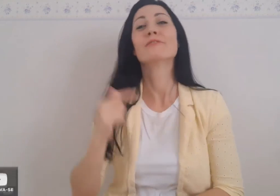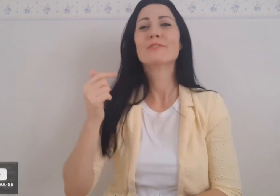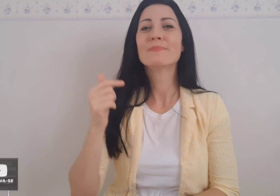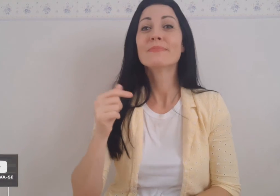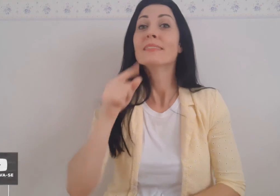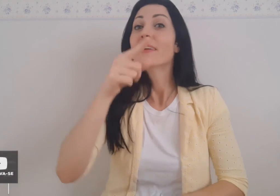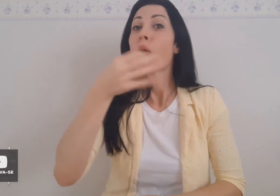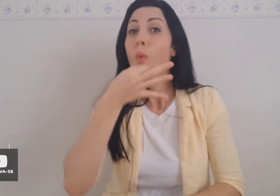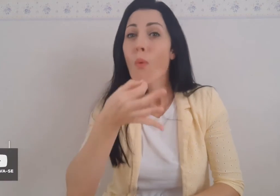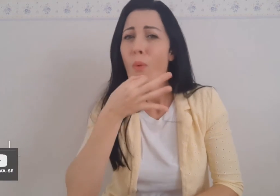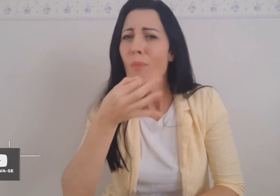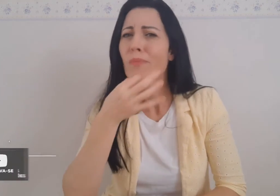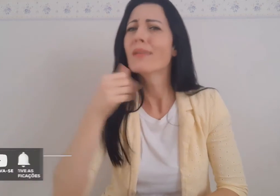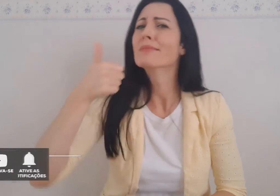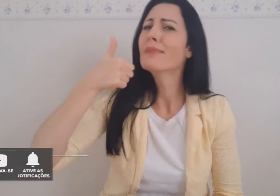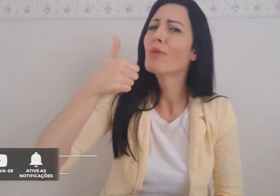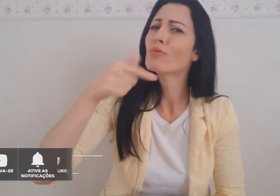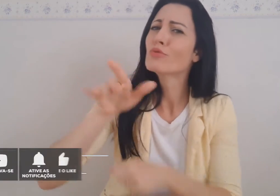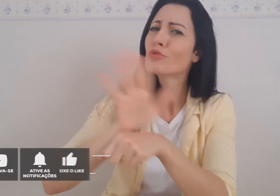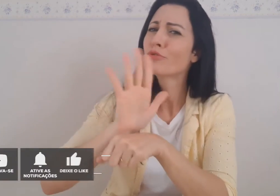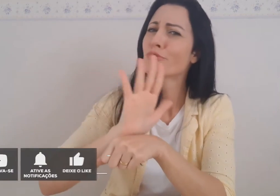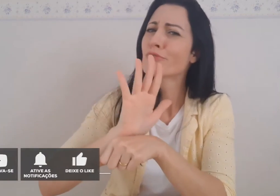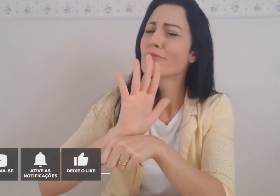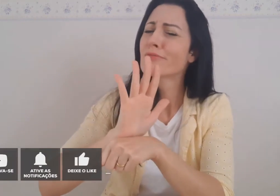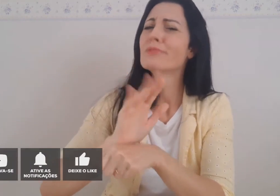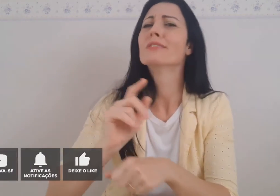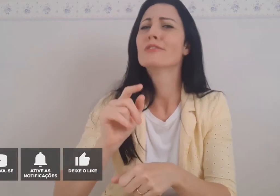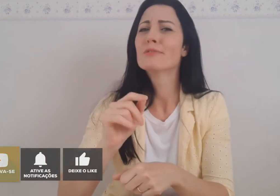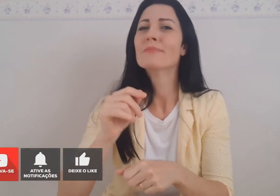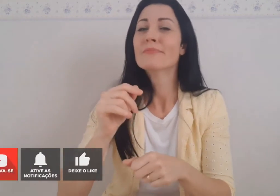tenham gostado, comentem e curtam esse vídeo.